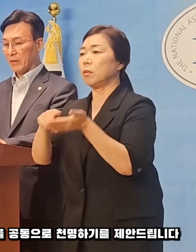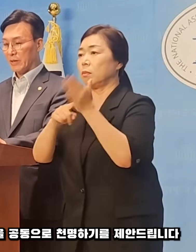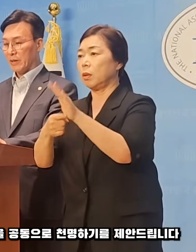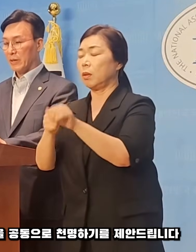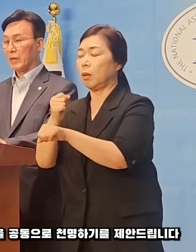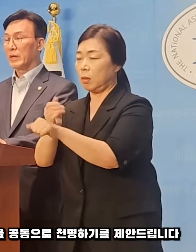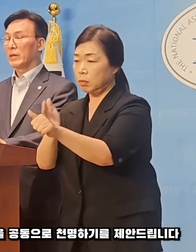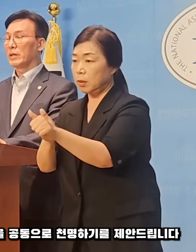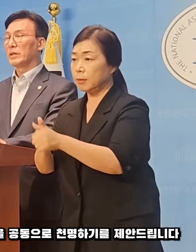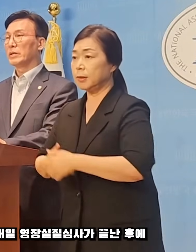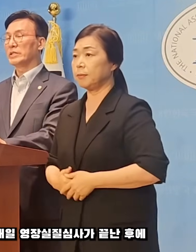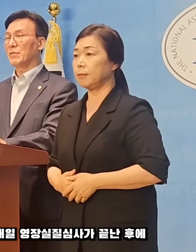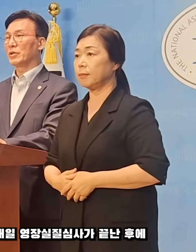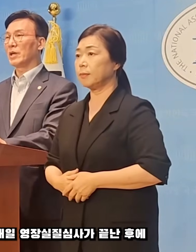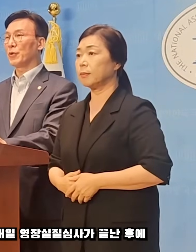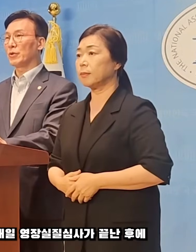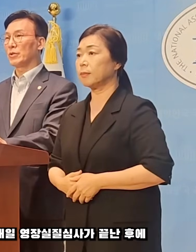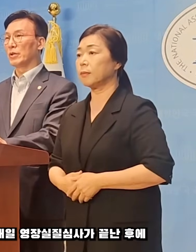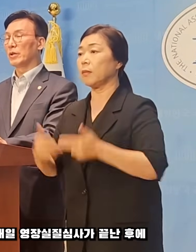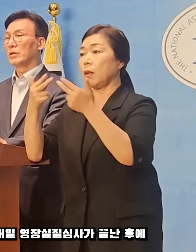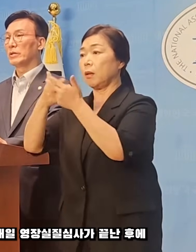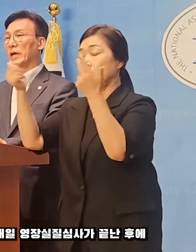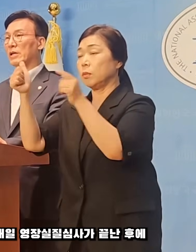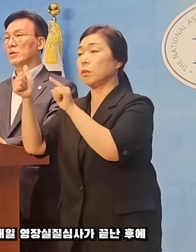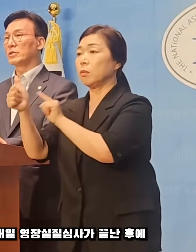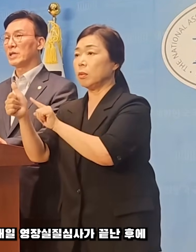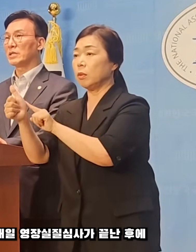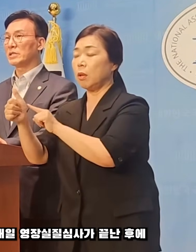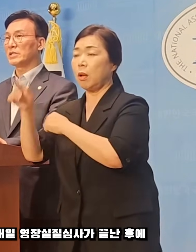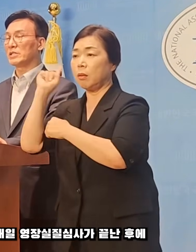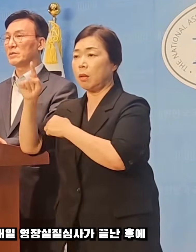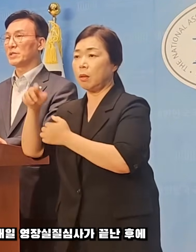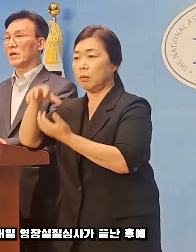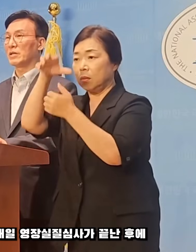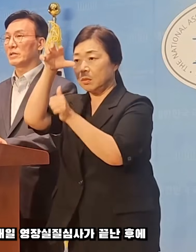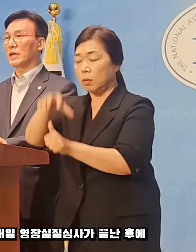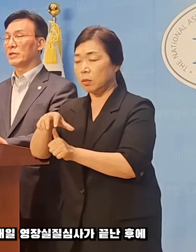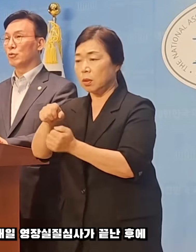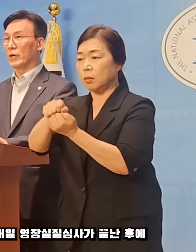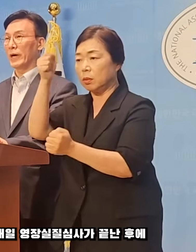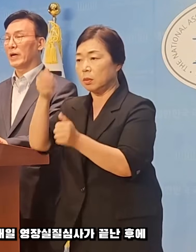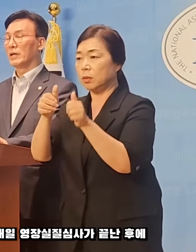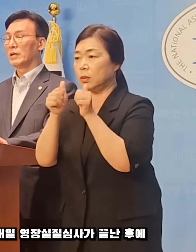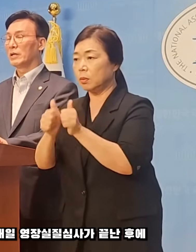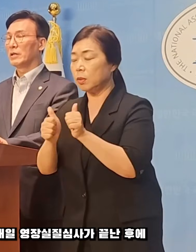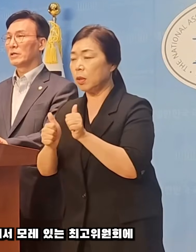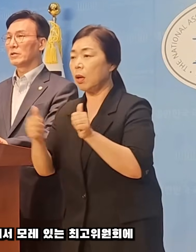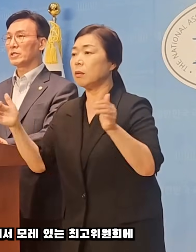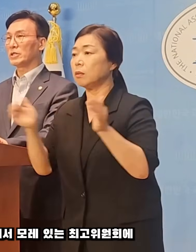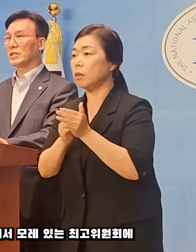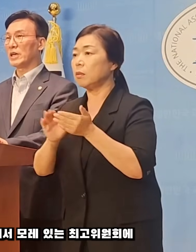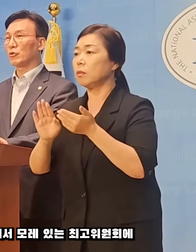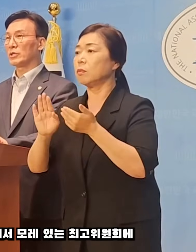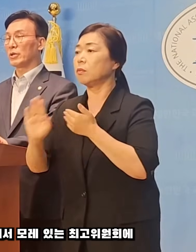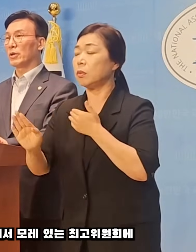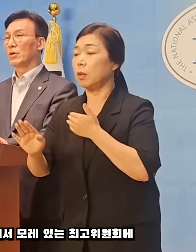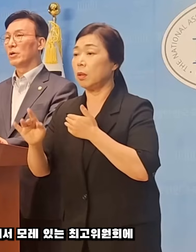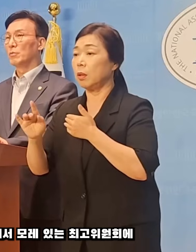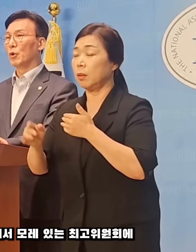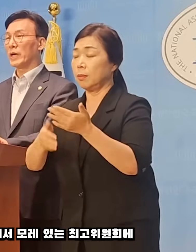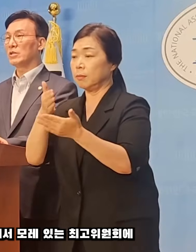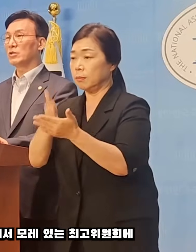제안드립니다. 이재명 대표는 내일 영장실질심사가 끝난 후에 그것이